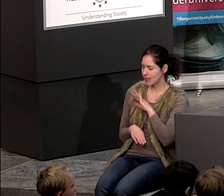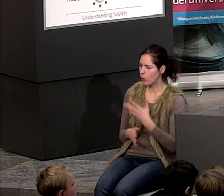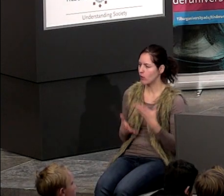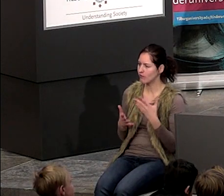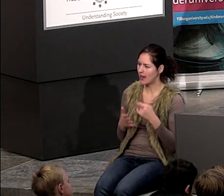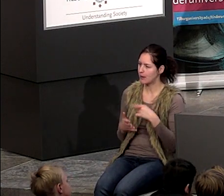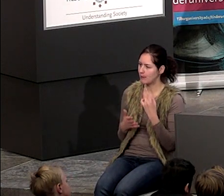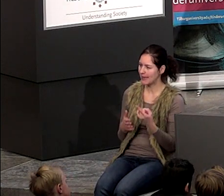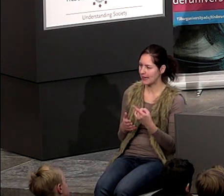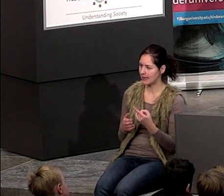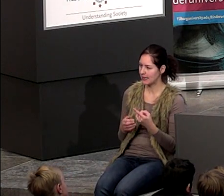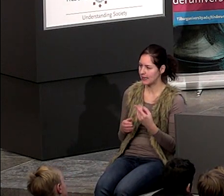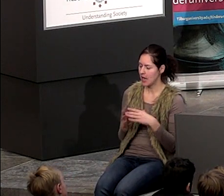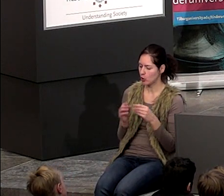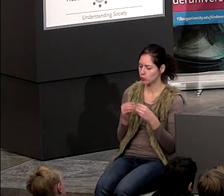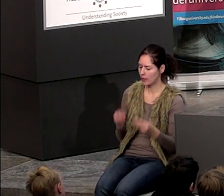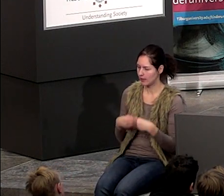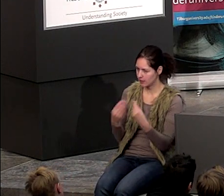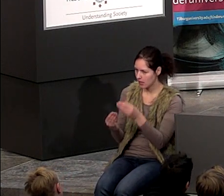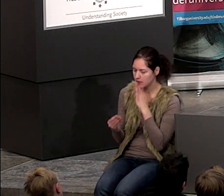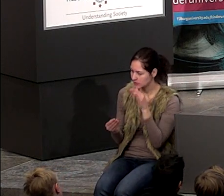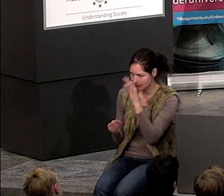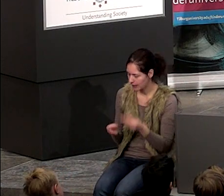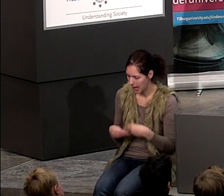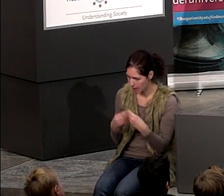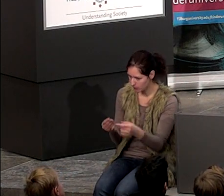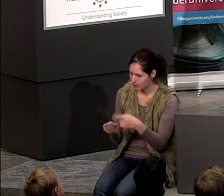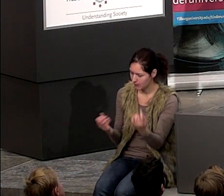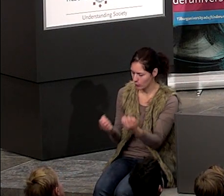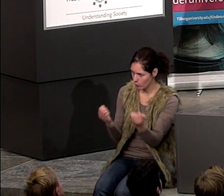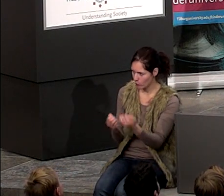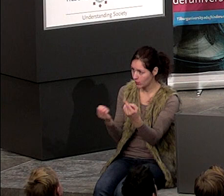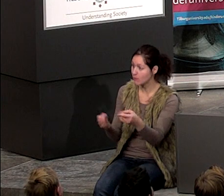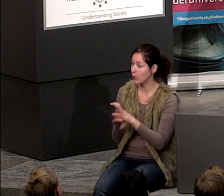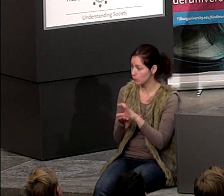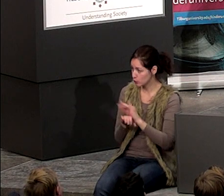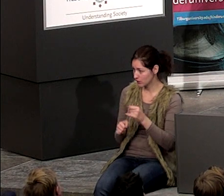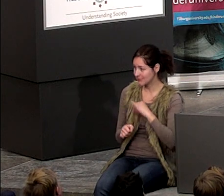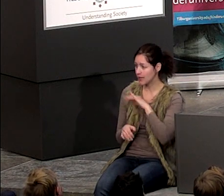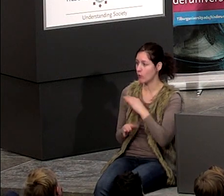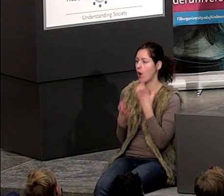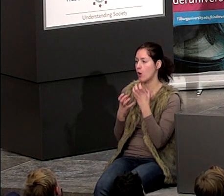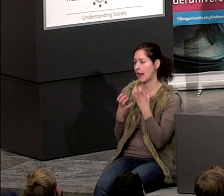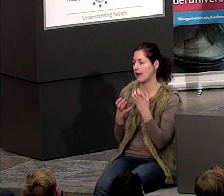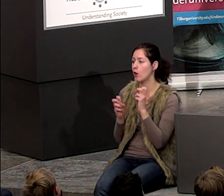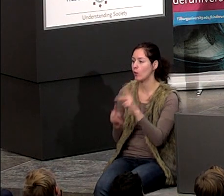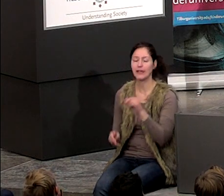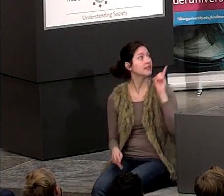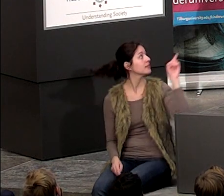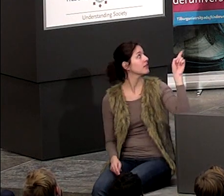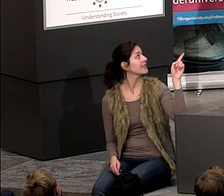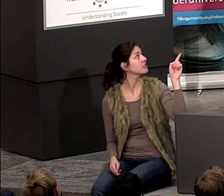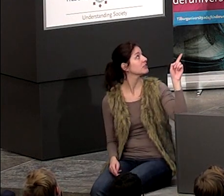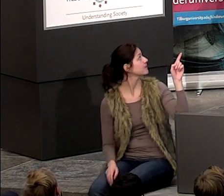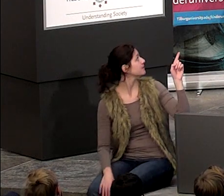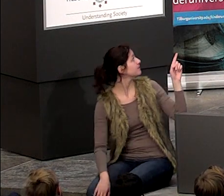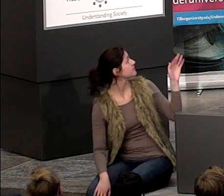doen. En we hebben ook voorbeelden van computers die zelfs de dingen kunnen uitleggen. Dit is het lesrobotje